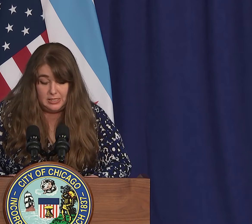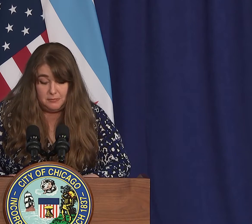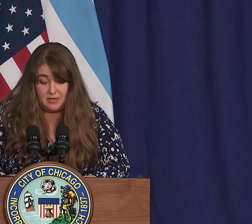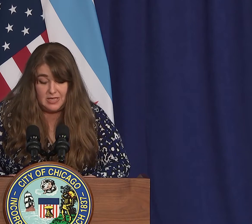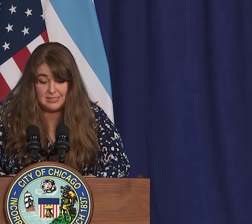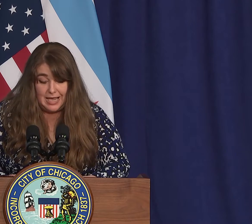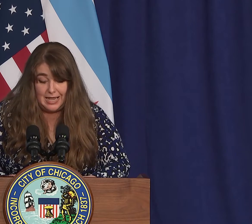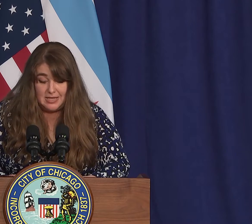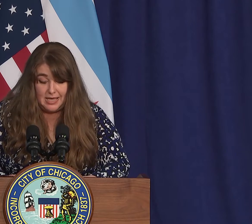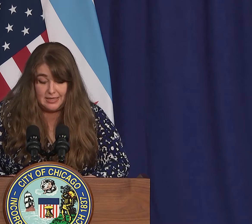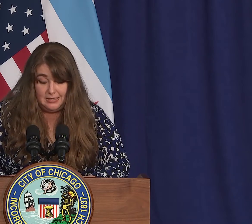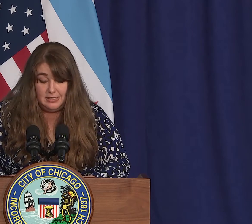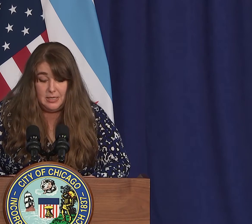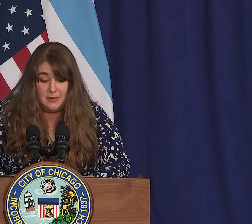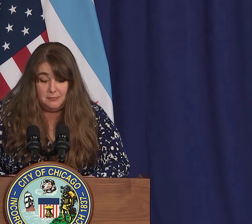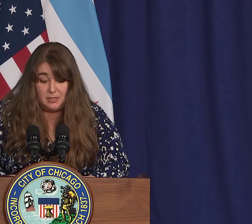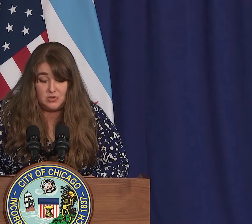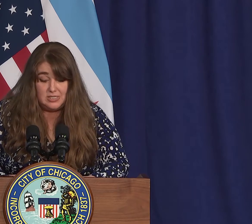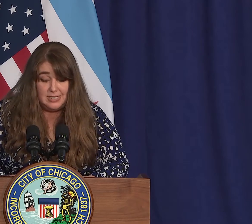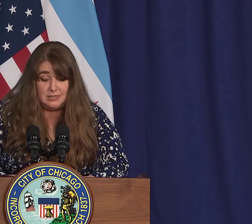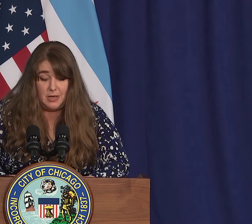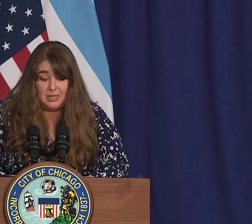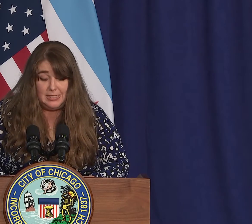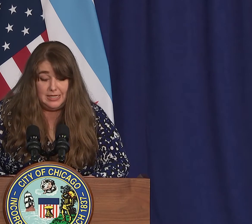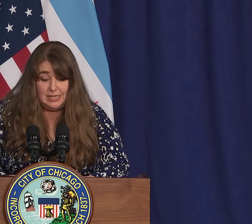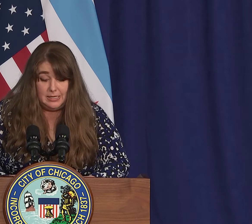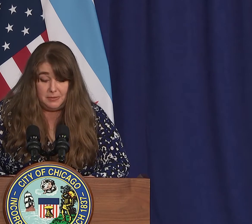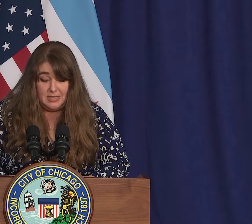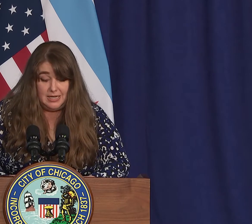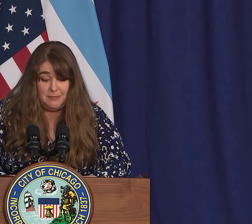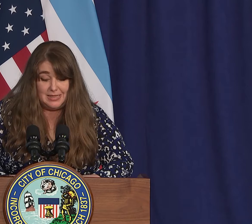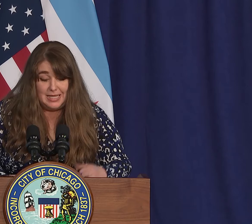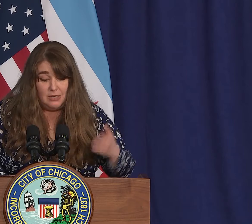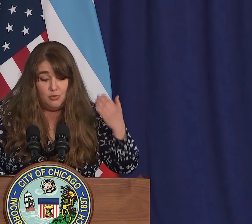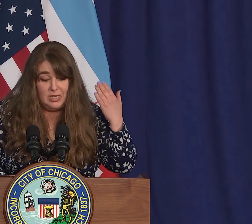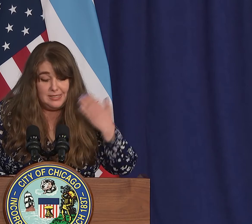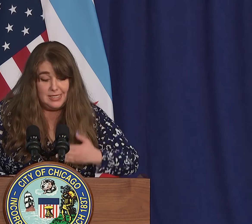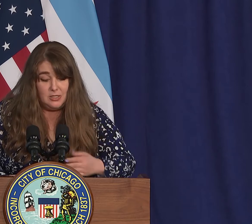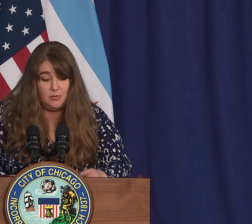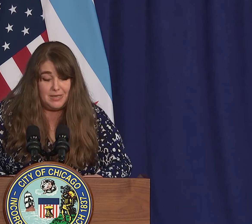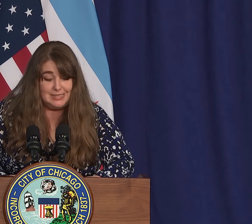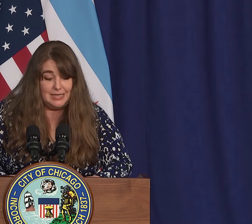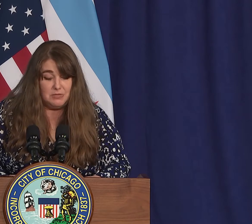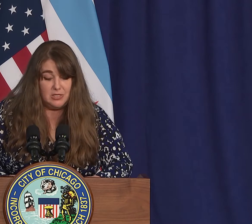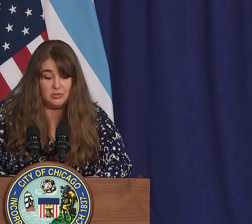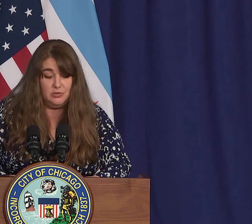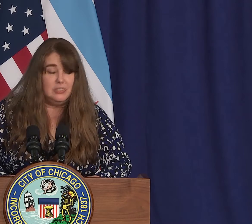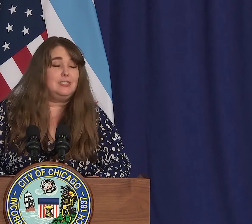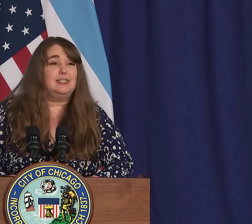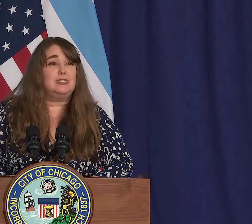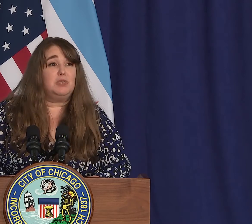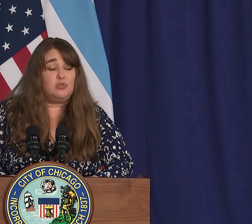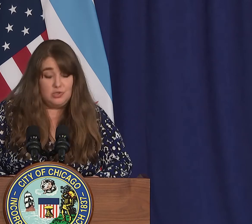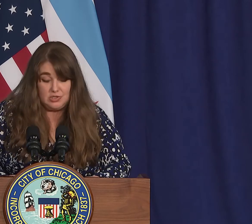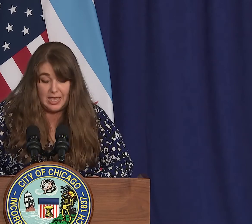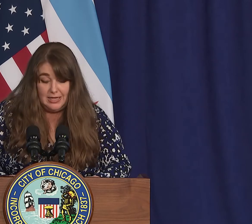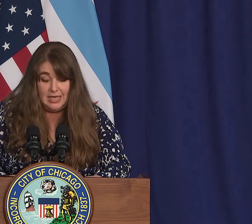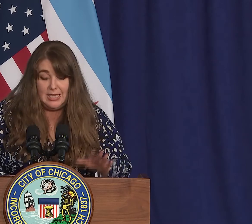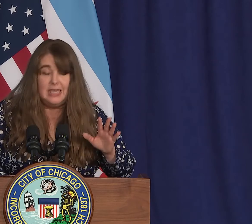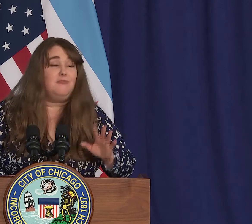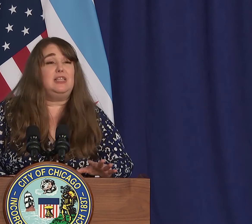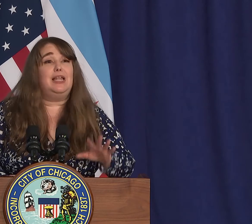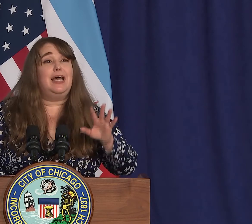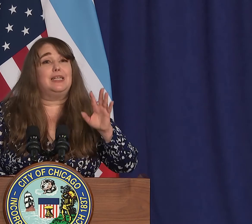prueba previas a la llegada, pero sí se les va a pedir que mantengan un estricto enmascaramiento, distanciamiento